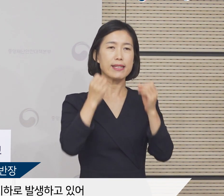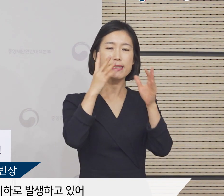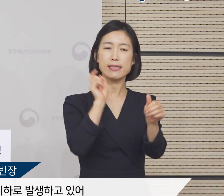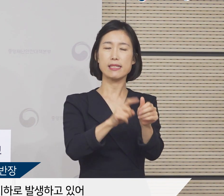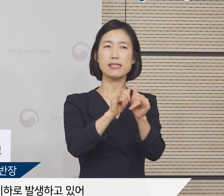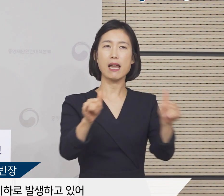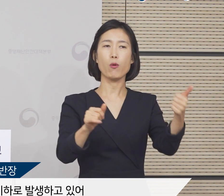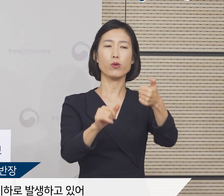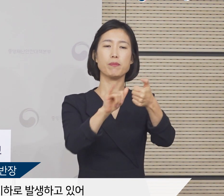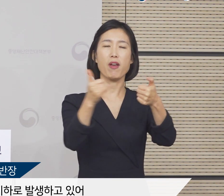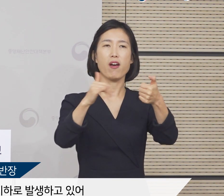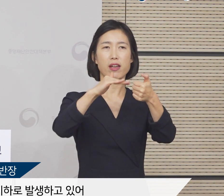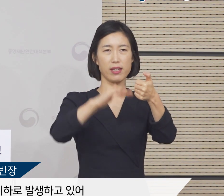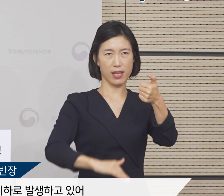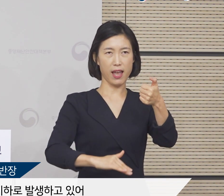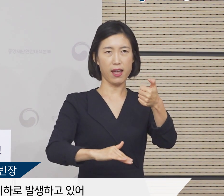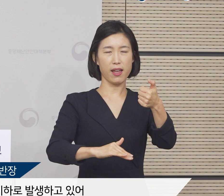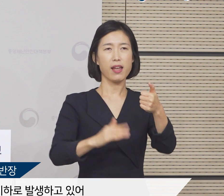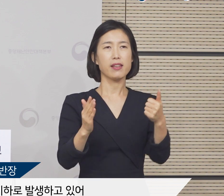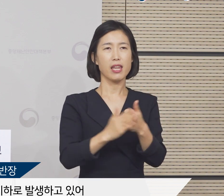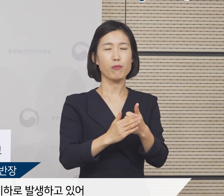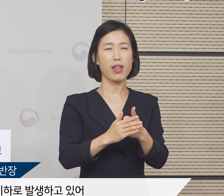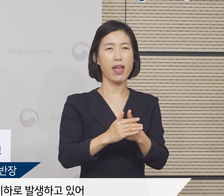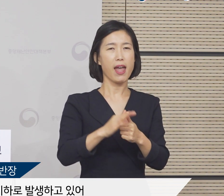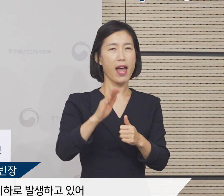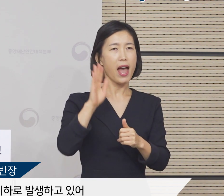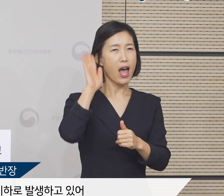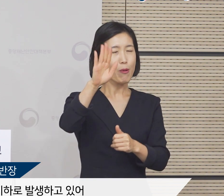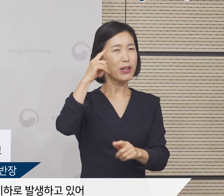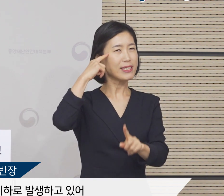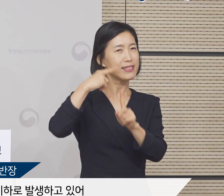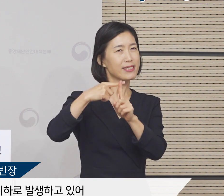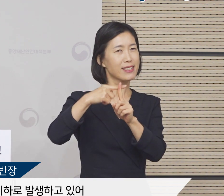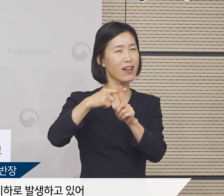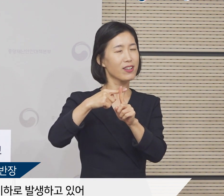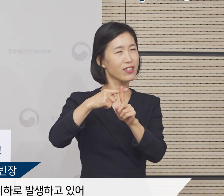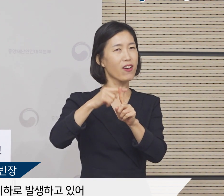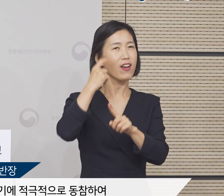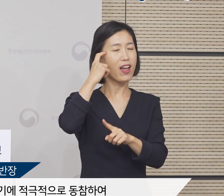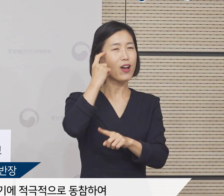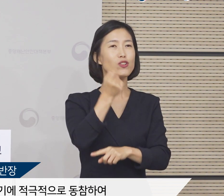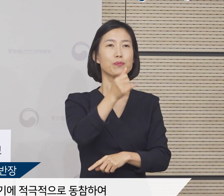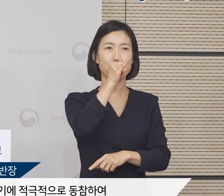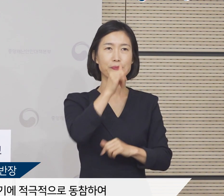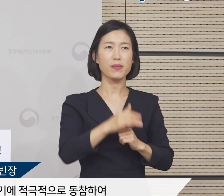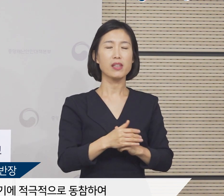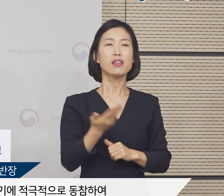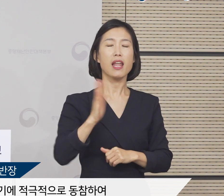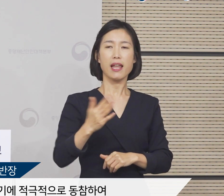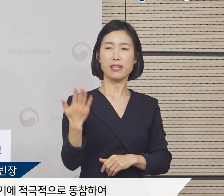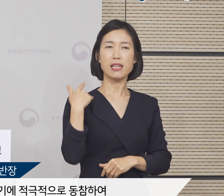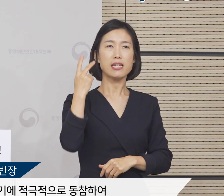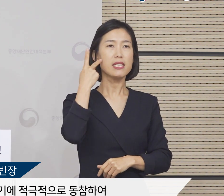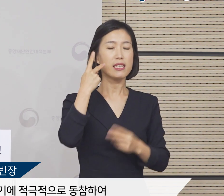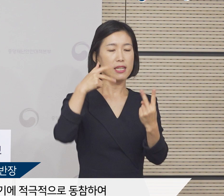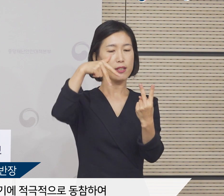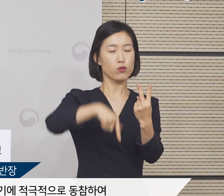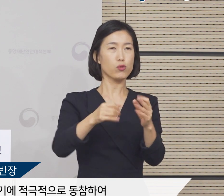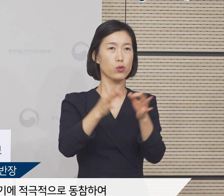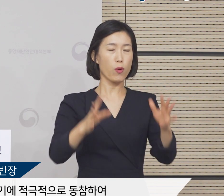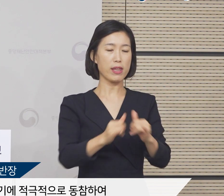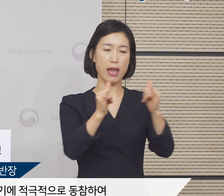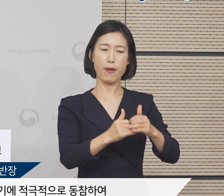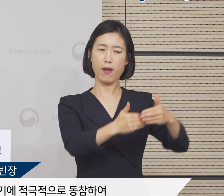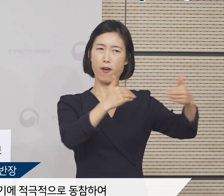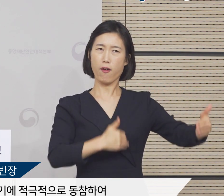확진자가 50명 이하로 발생하고 있어 긍정적 신호로 생각하고 있습니다. 이는 지난 2주 이상 강화된 사회적